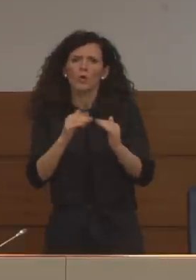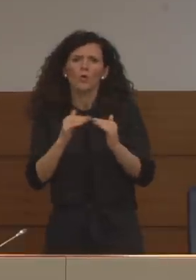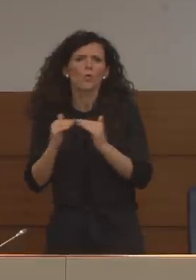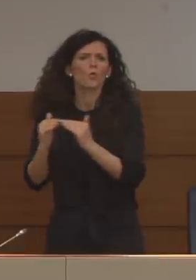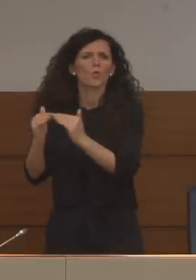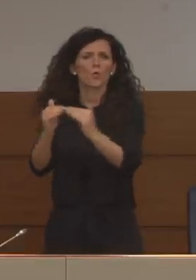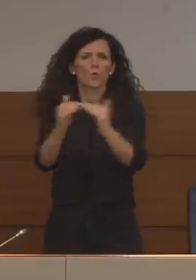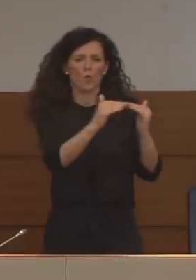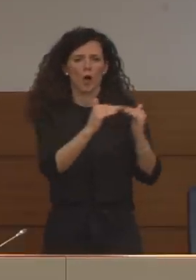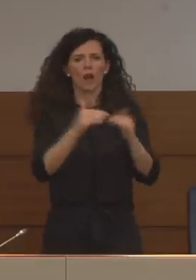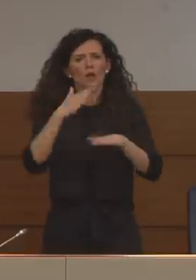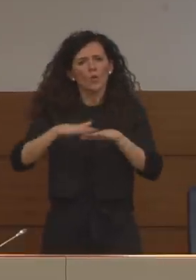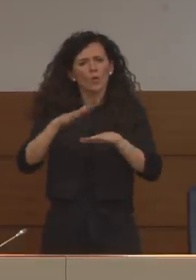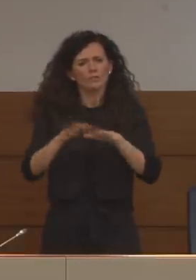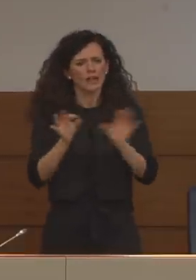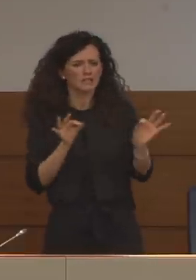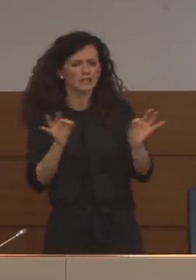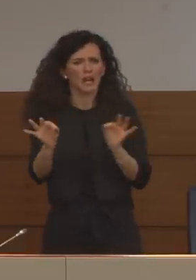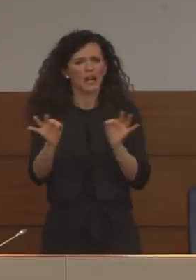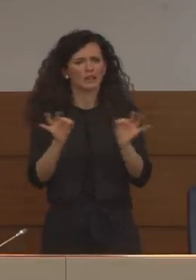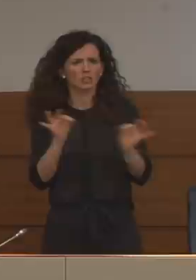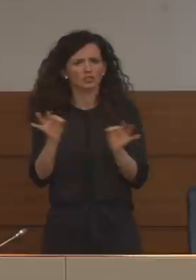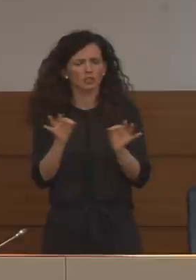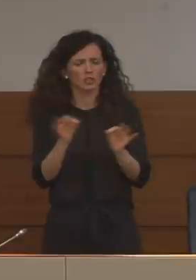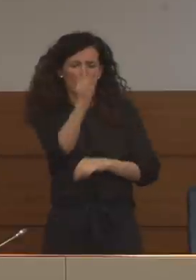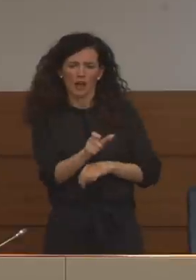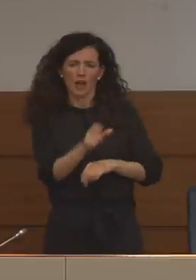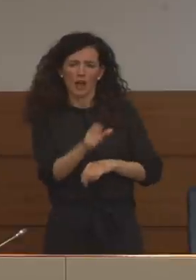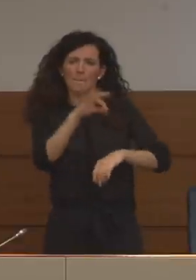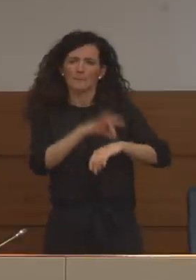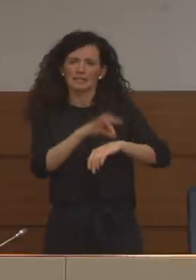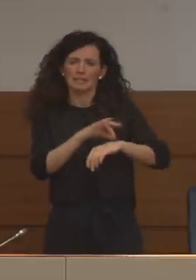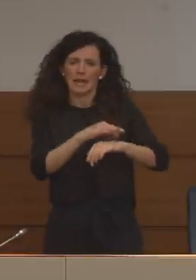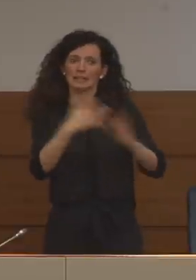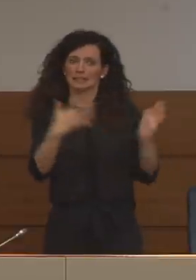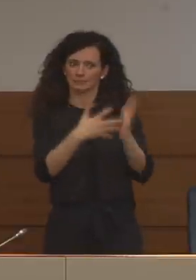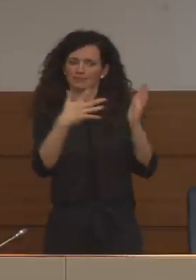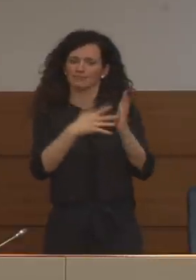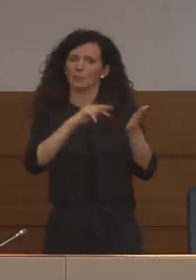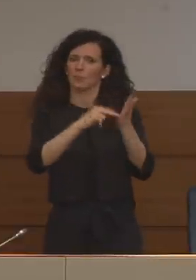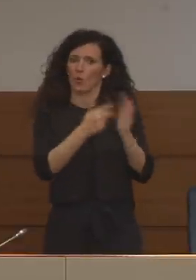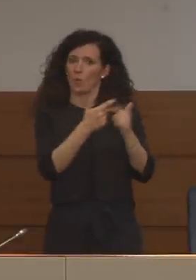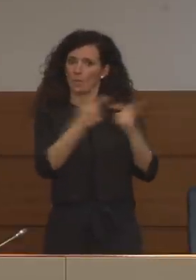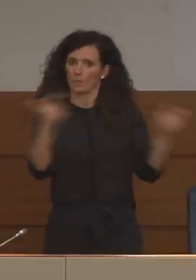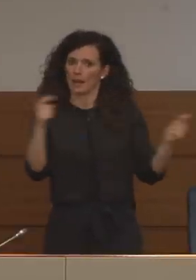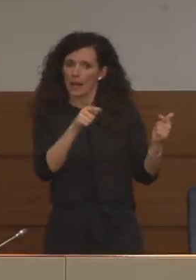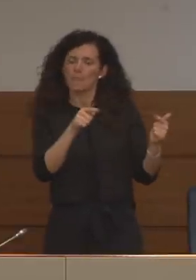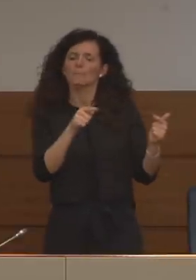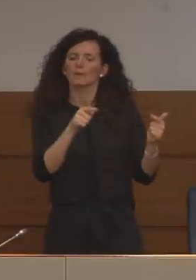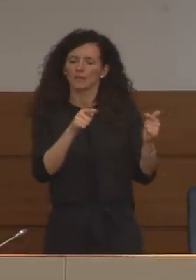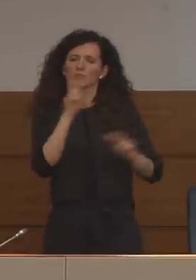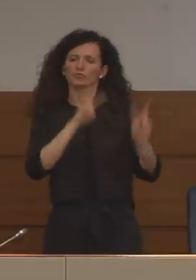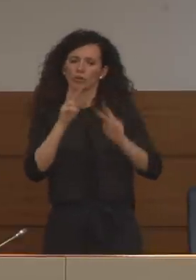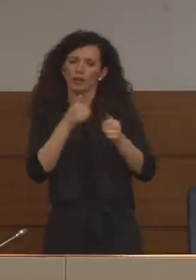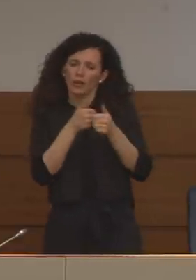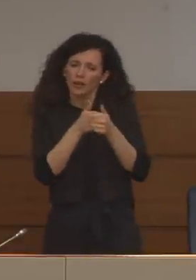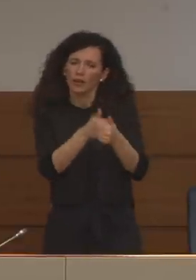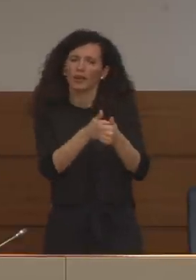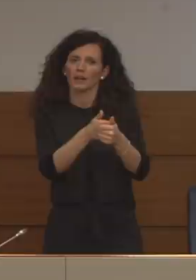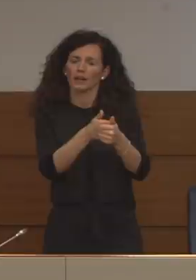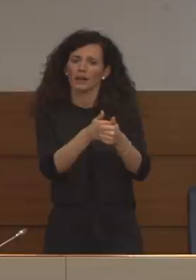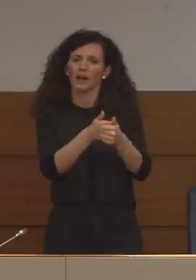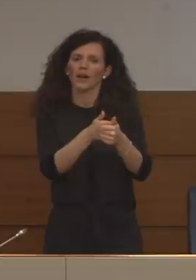di gestione soprattutto dei pazienti più critici ed evidentemente mi riferisco a